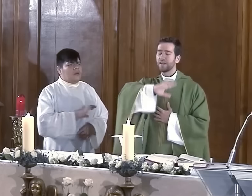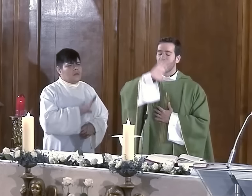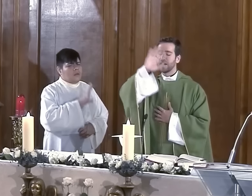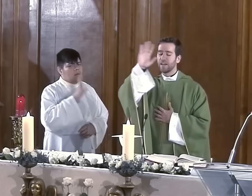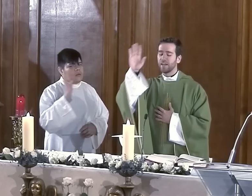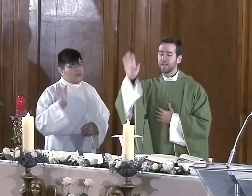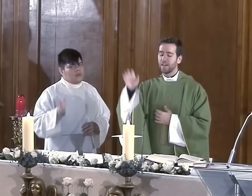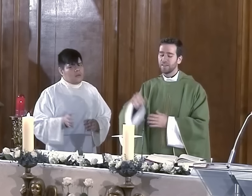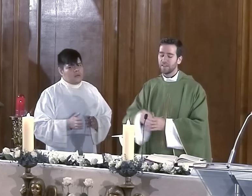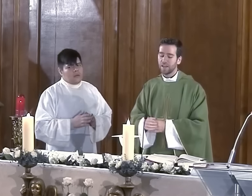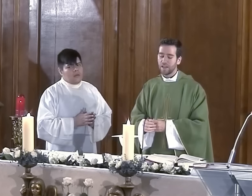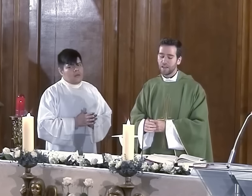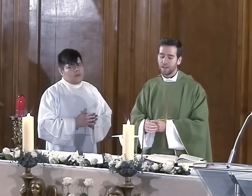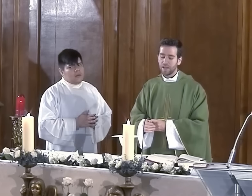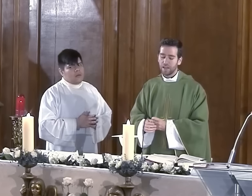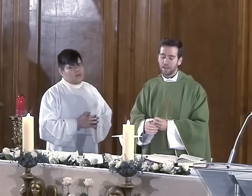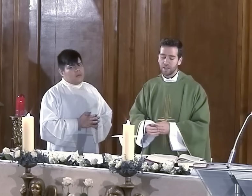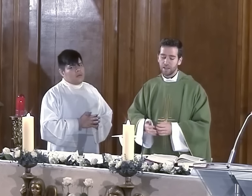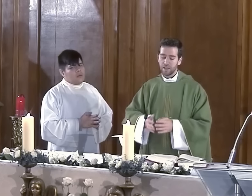Hosanna en el